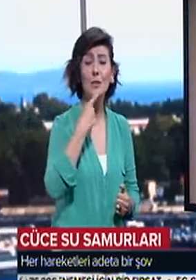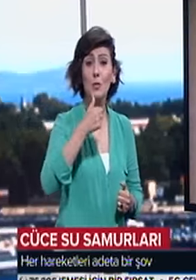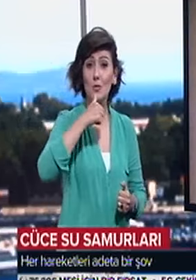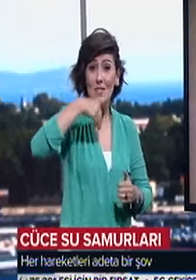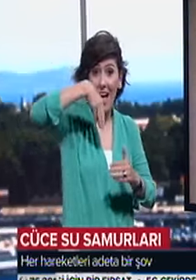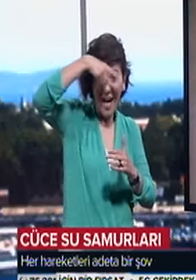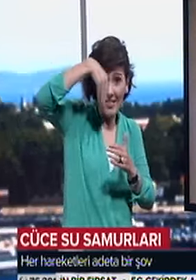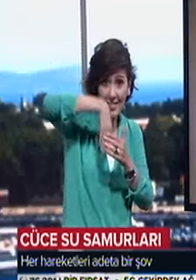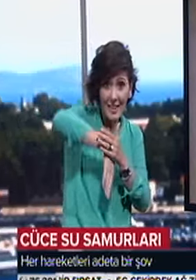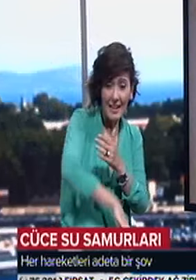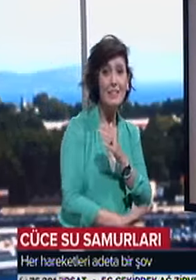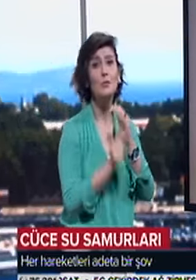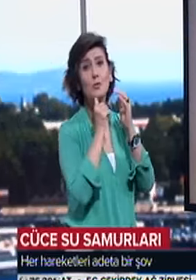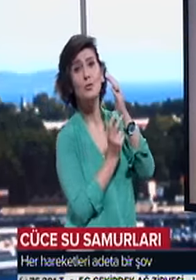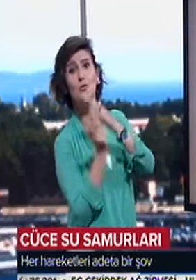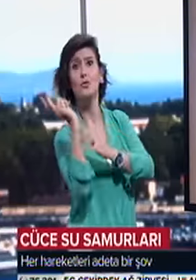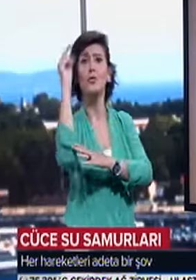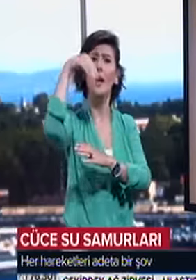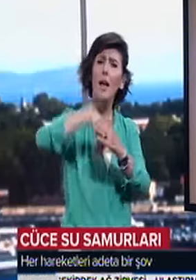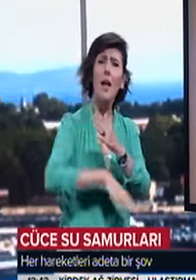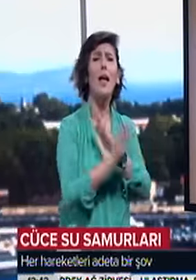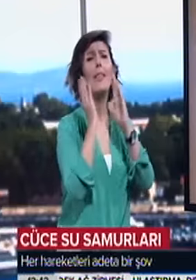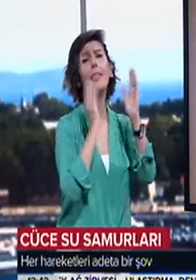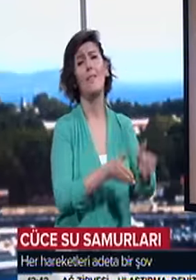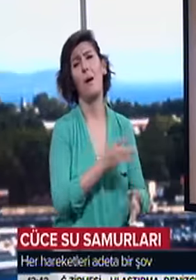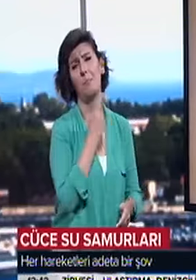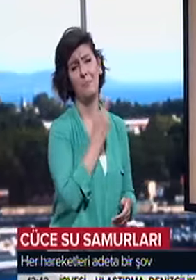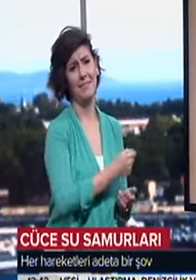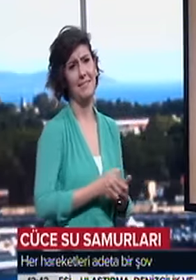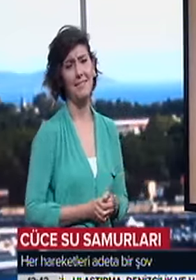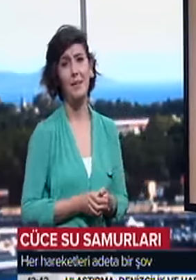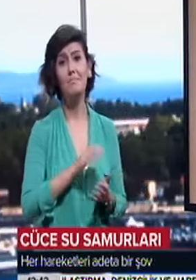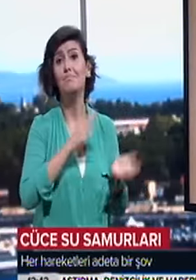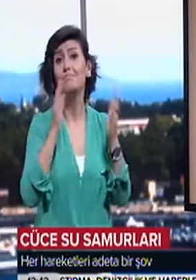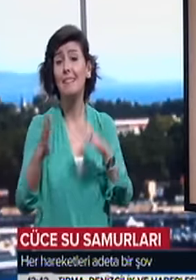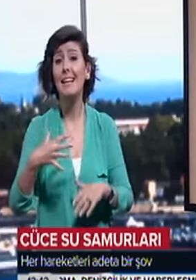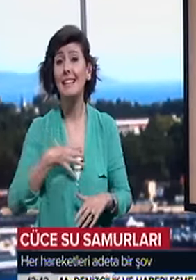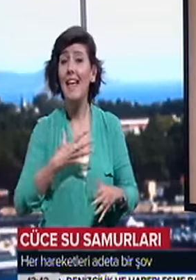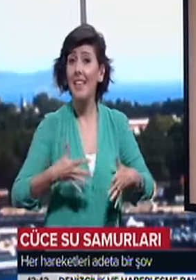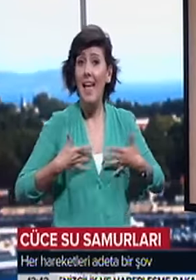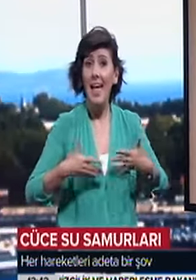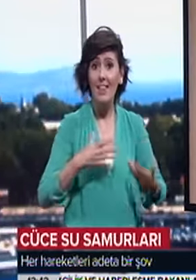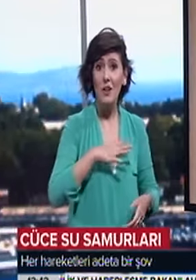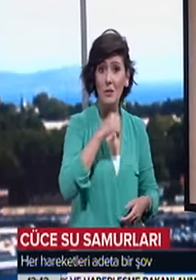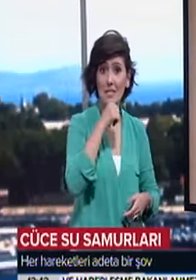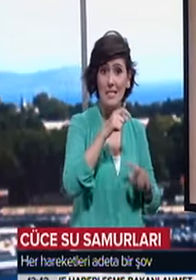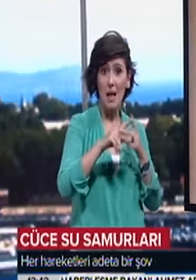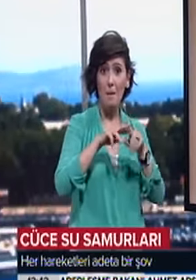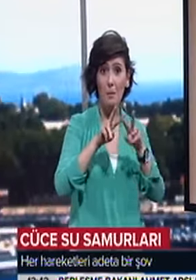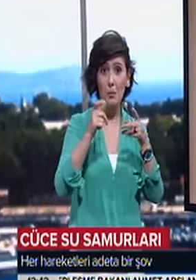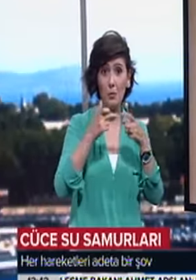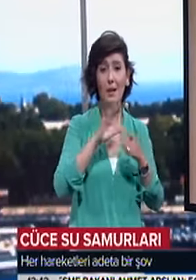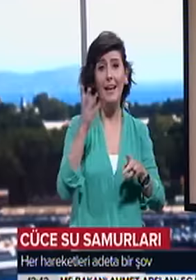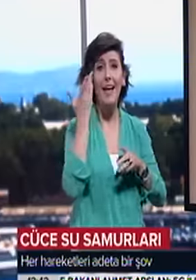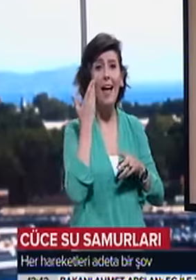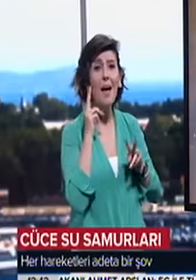suyun altına dalarak tekrar suyun içine çıkıyor ve sürekli bir hareket halindedirler. Bir yandan kendileri eğlenen samurlar izleyenlere de